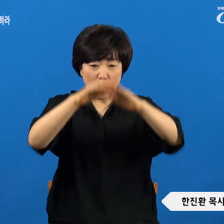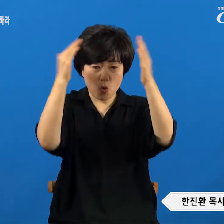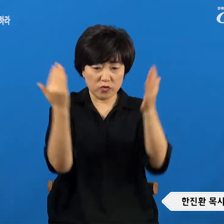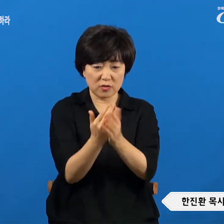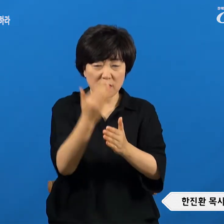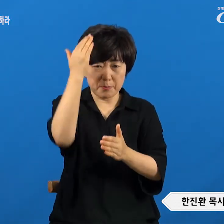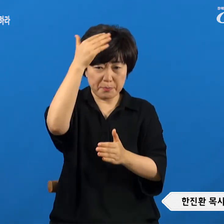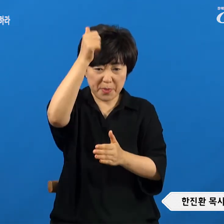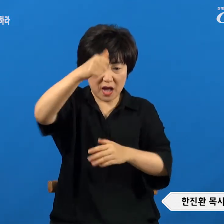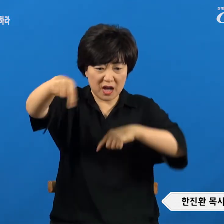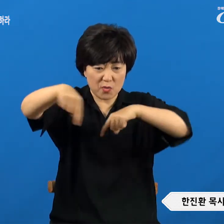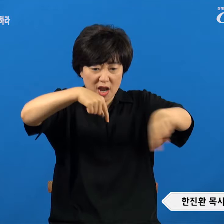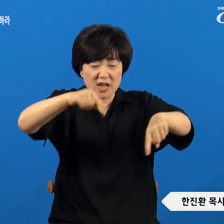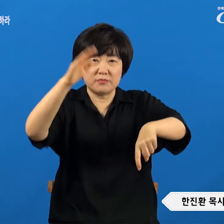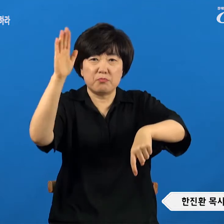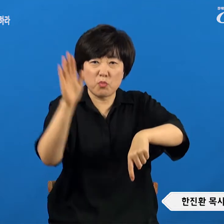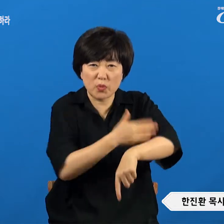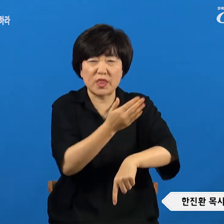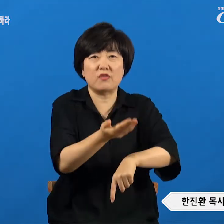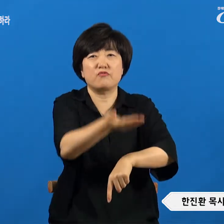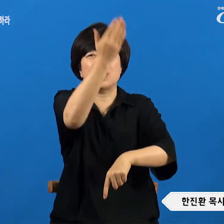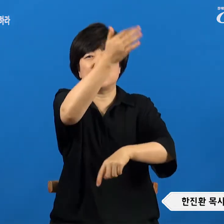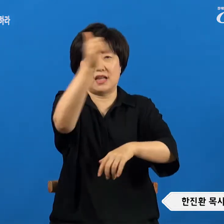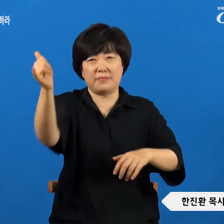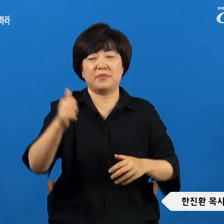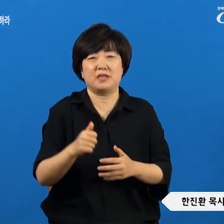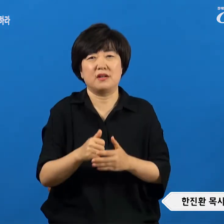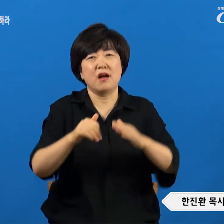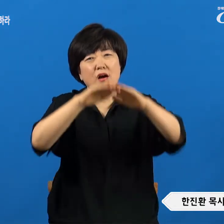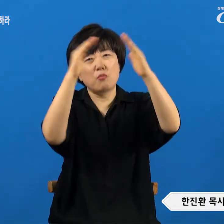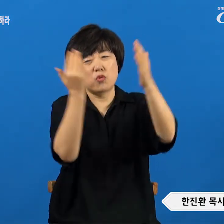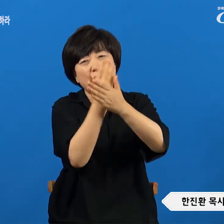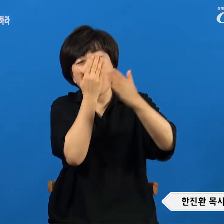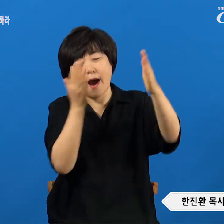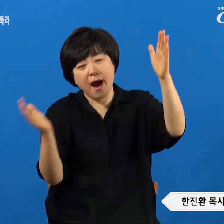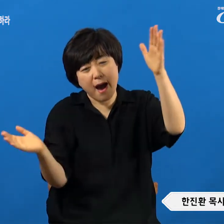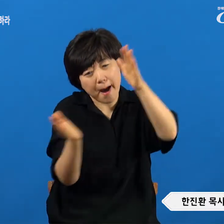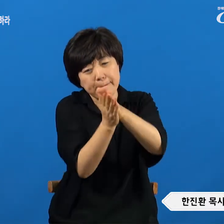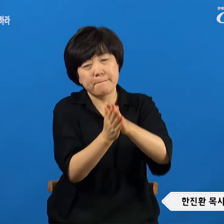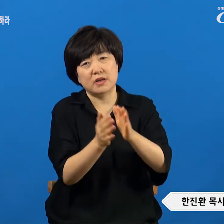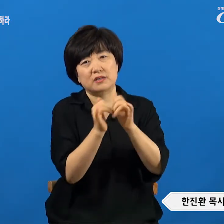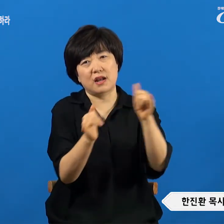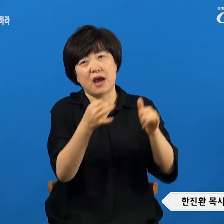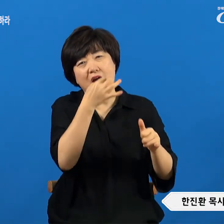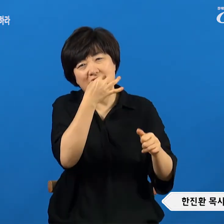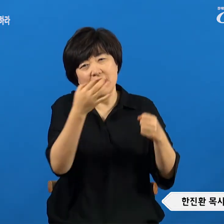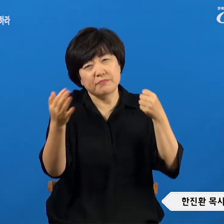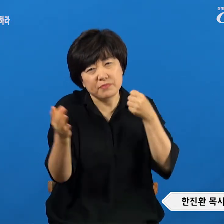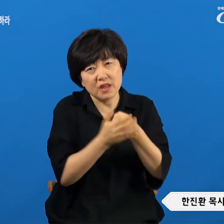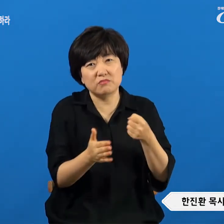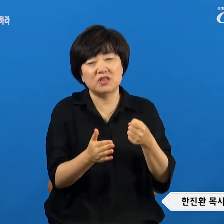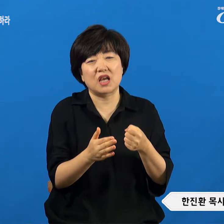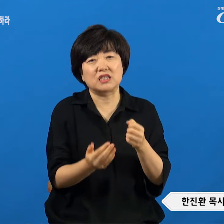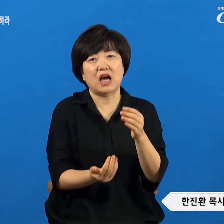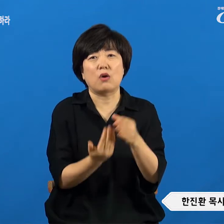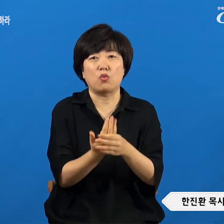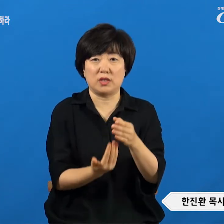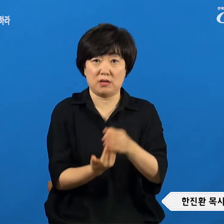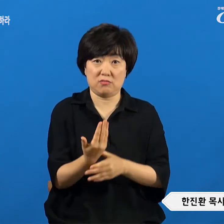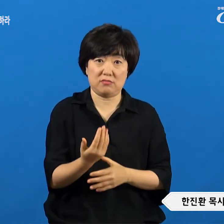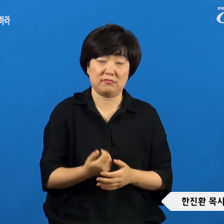못하는 해수부 관료들, 그 모든 사람들 때문에 사고가 난 것입니다.